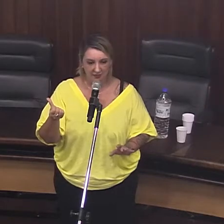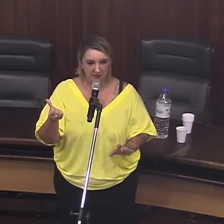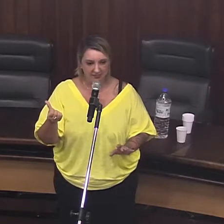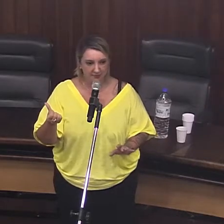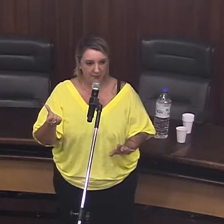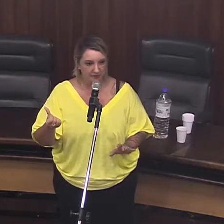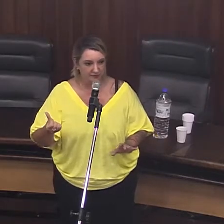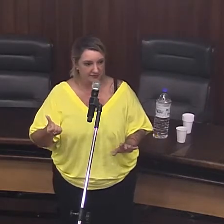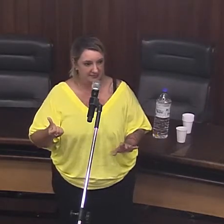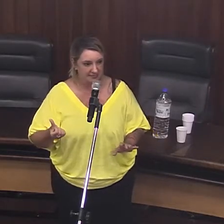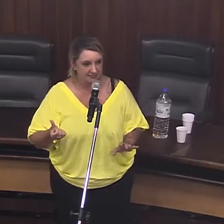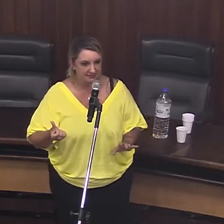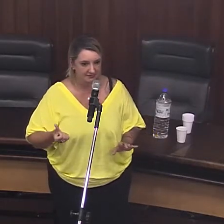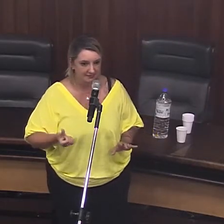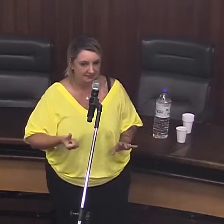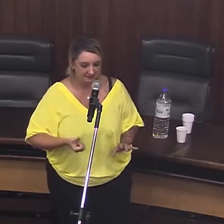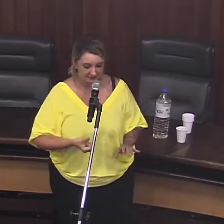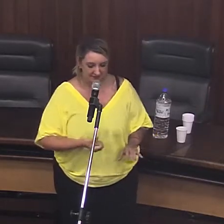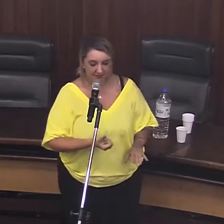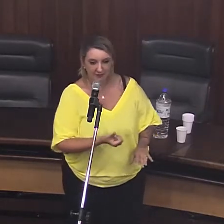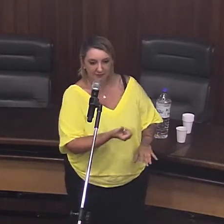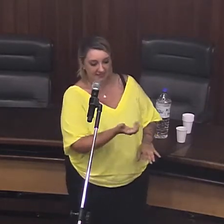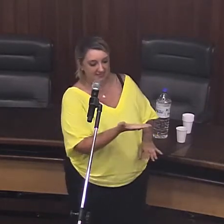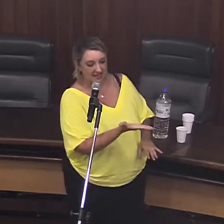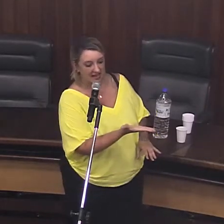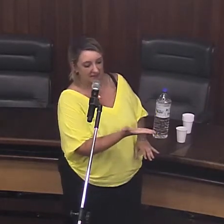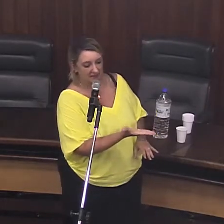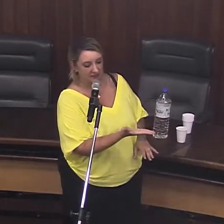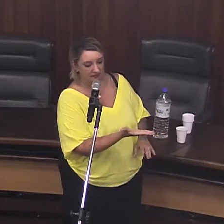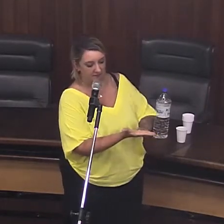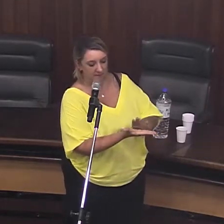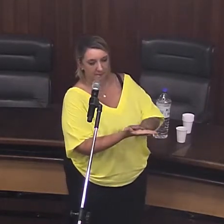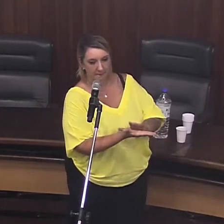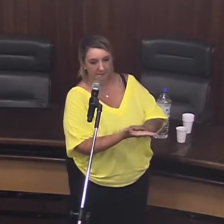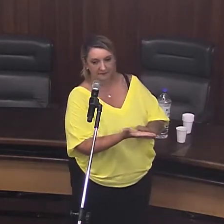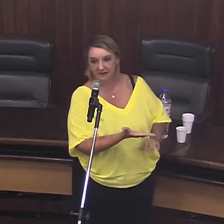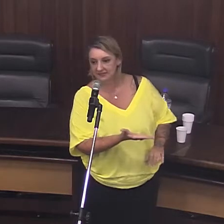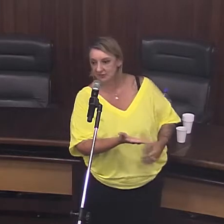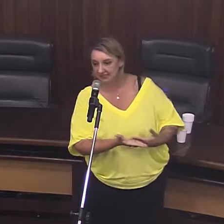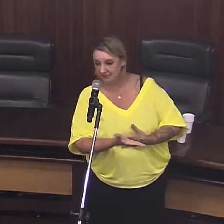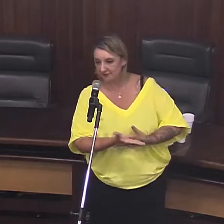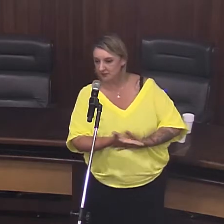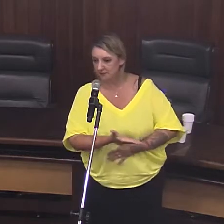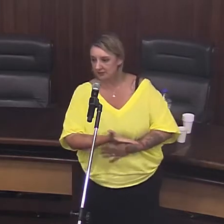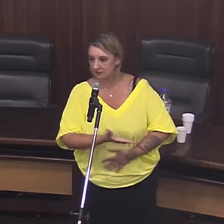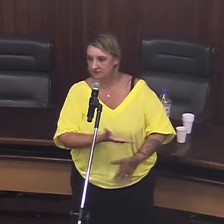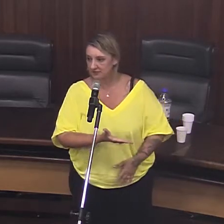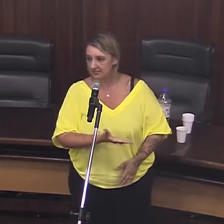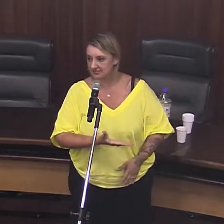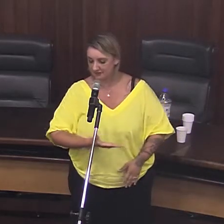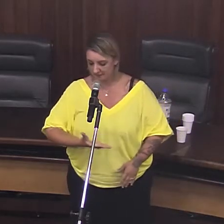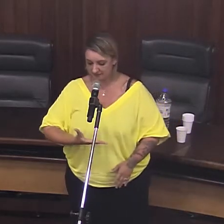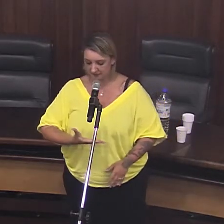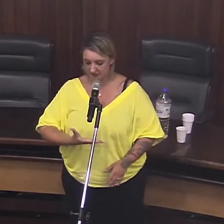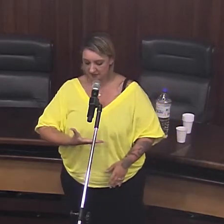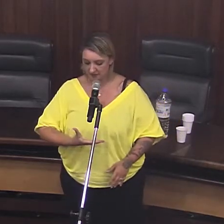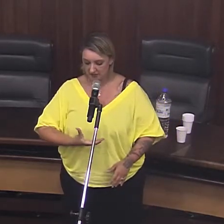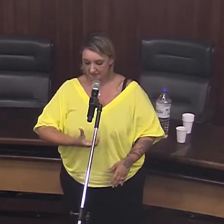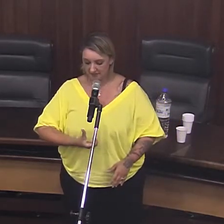essa porra ficou séria. Então, vamos fazer. Abre a mão. Façam aqui na frente do peito de vocês, que fica mais fácil. Ó.